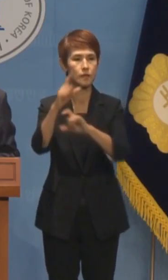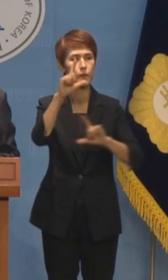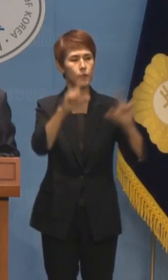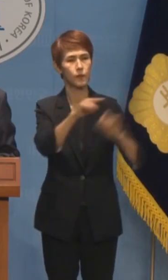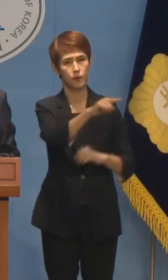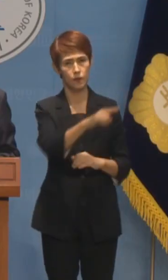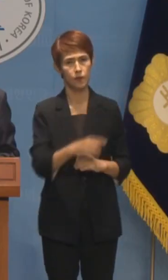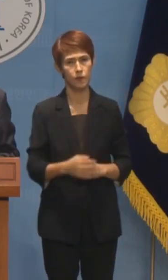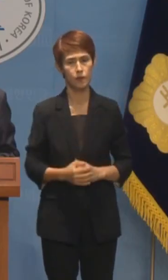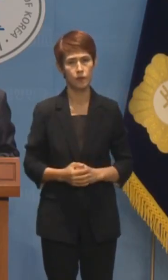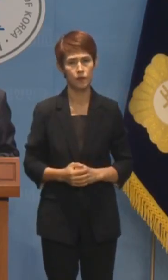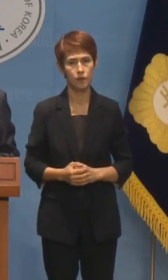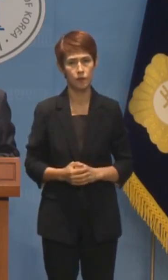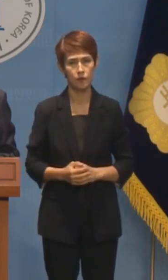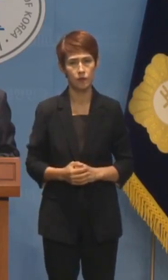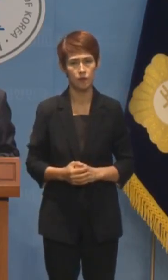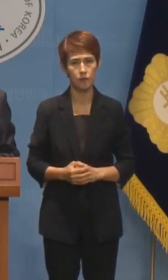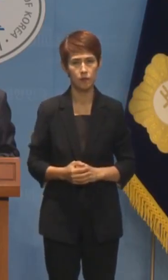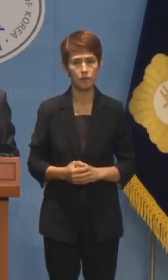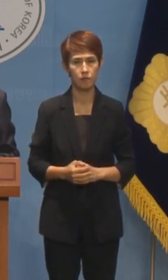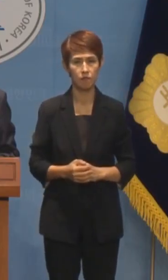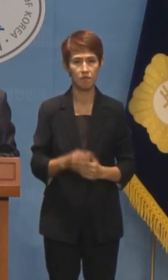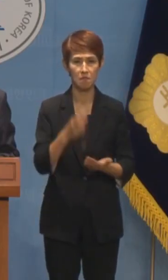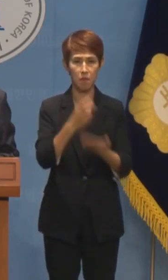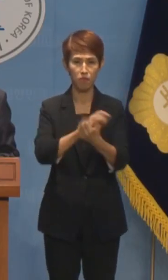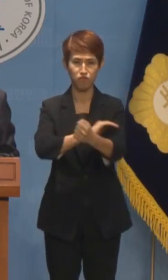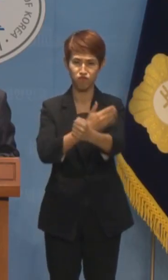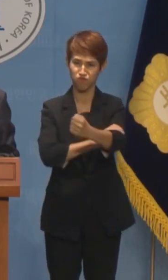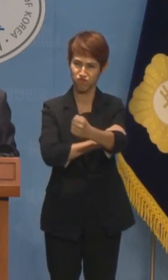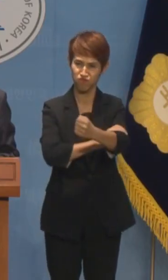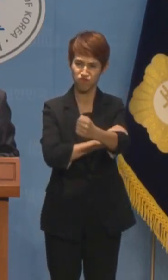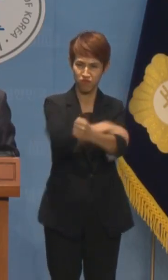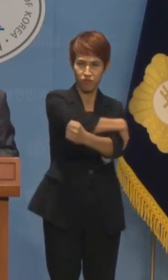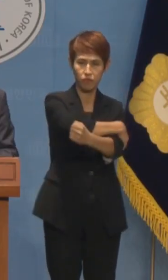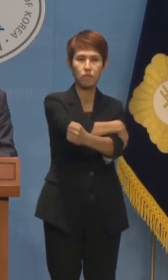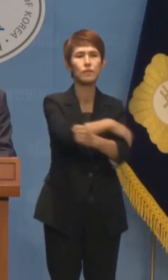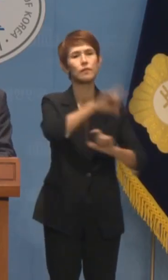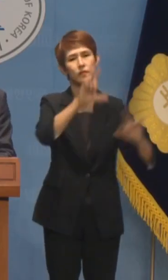시도이자 전형적인 입법 권력의 남용입니다.